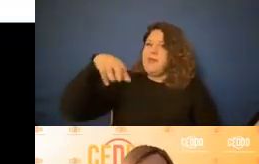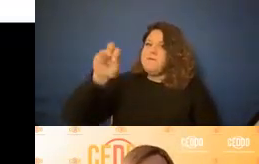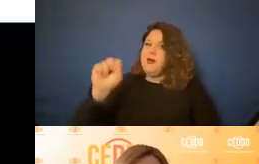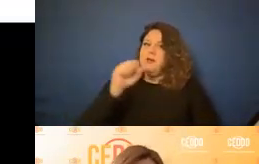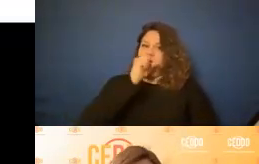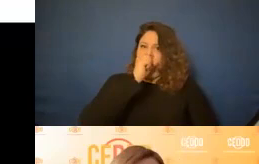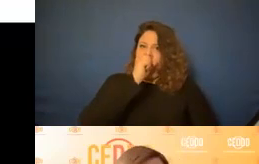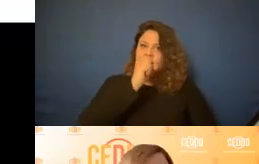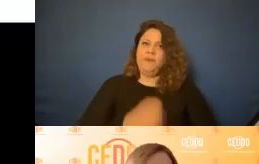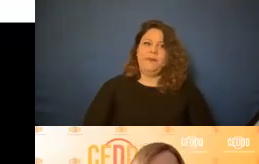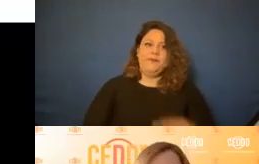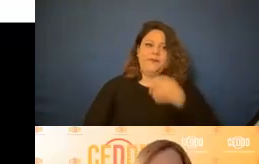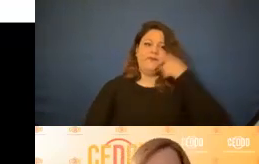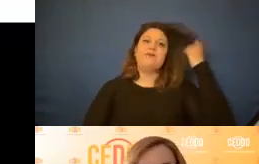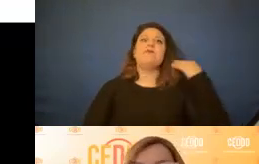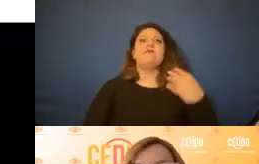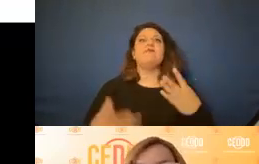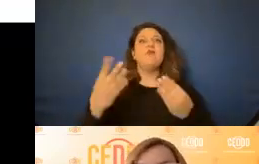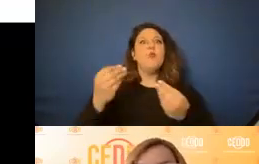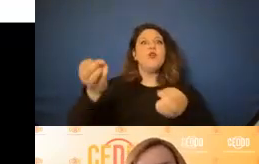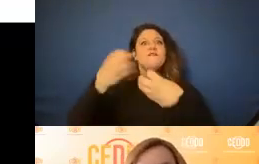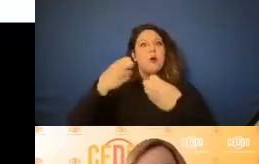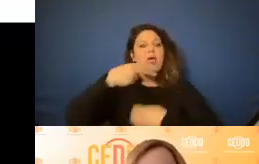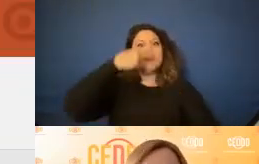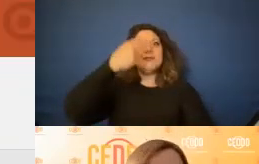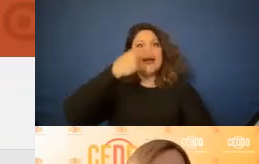verdad es que un montón de información interesantísima.